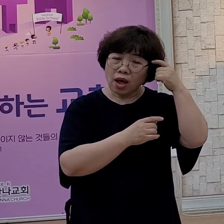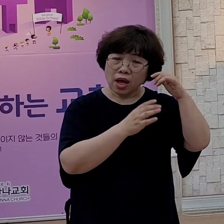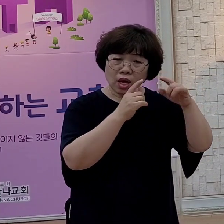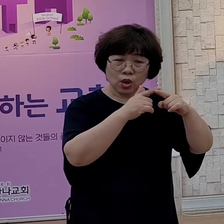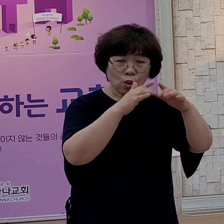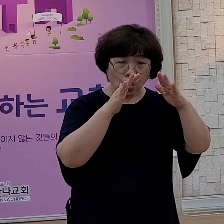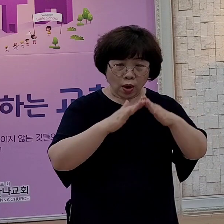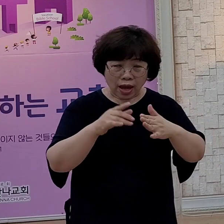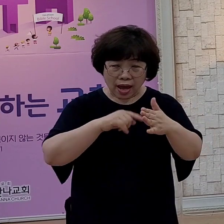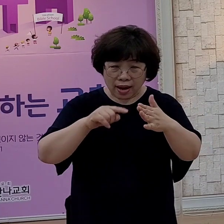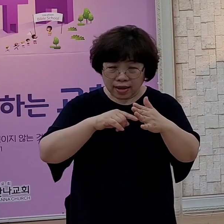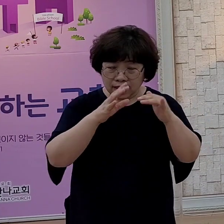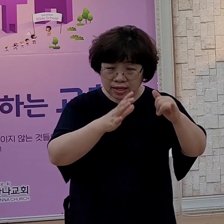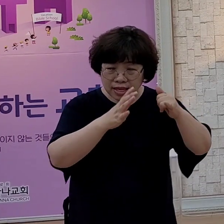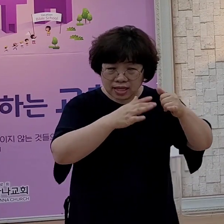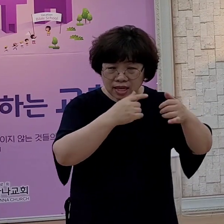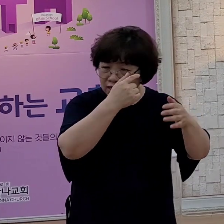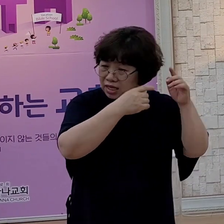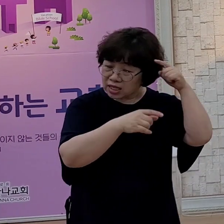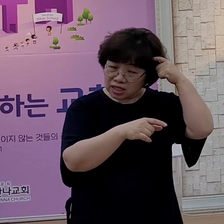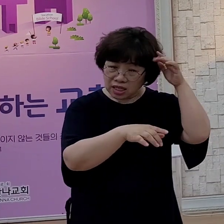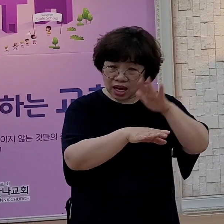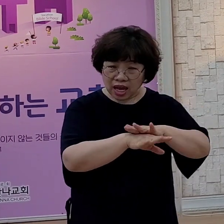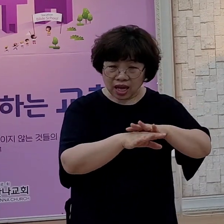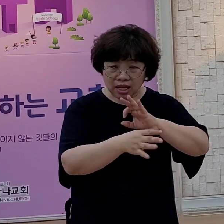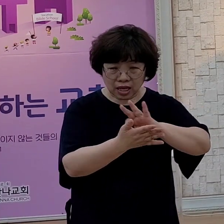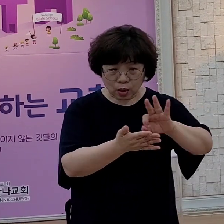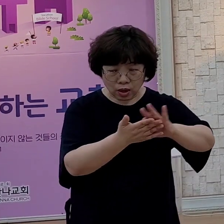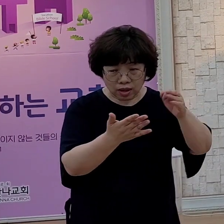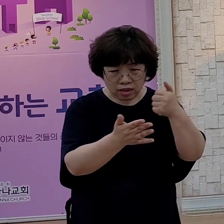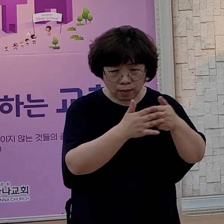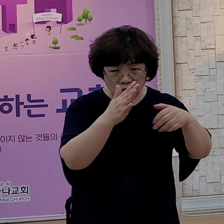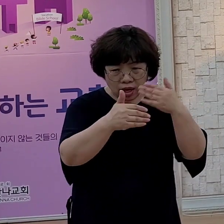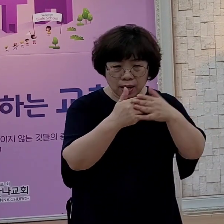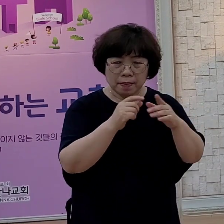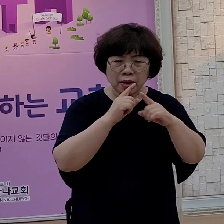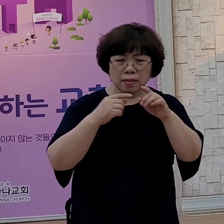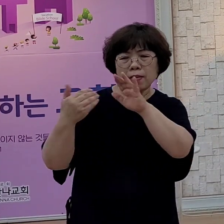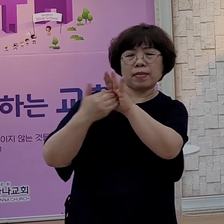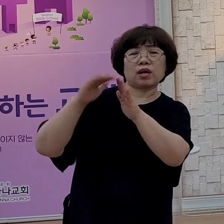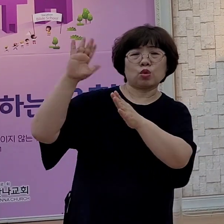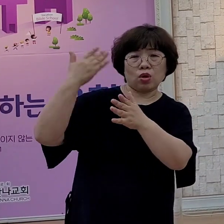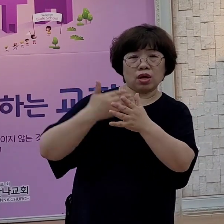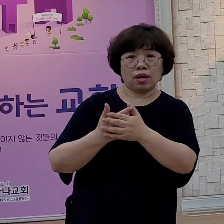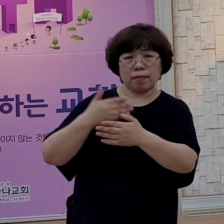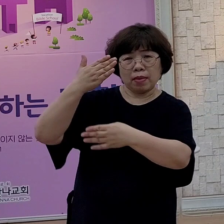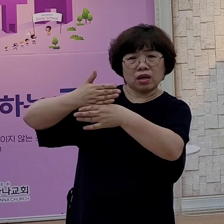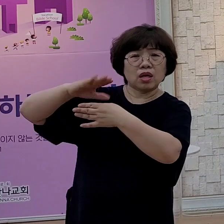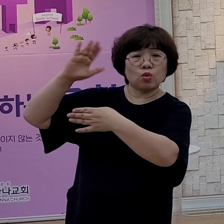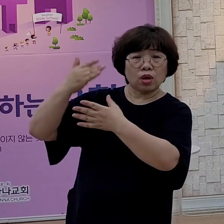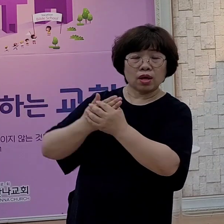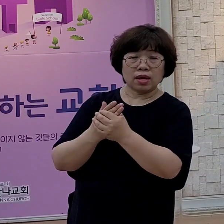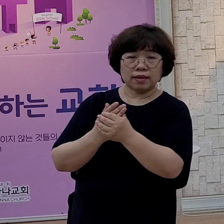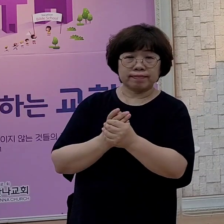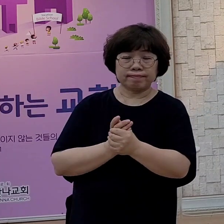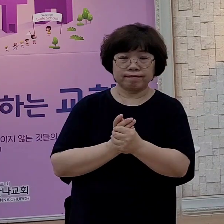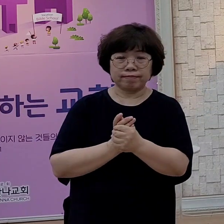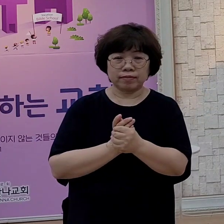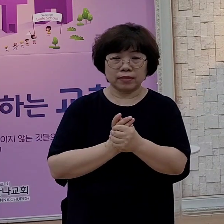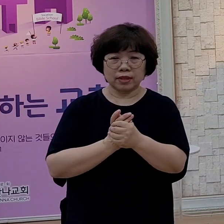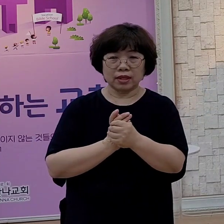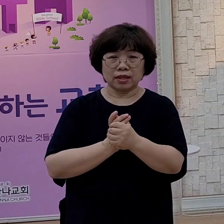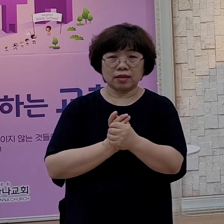지혜를 사용하다 보니까 하나님의 말씀이 막히는 거예요. 여러분, 이 하나님의 말씀이 세상에서 누가 그걸 말씀을